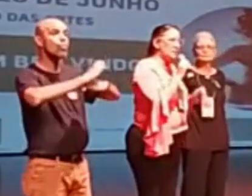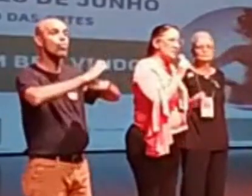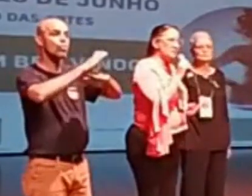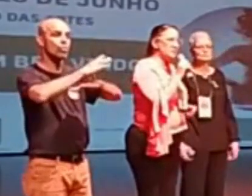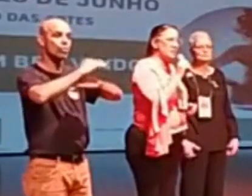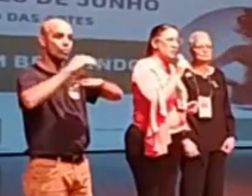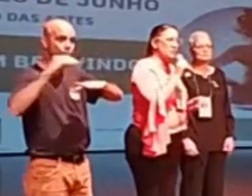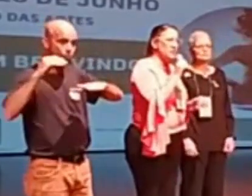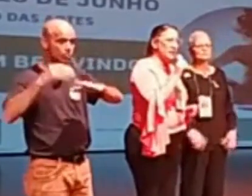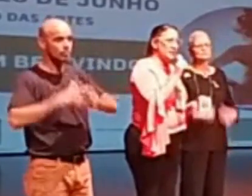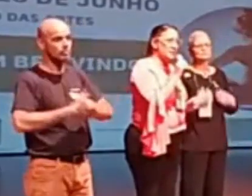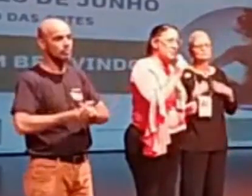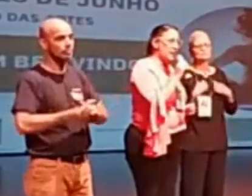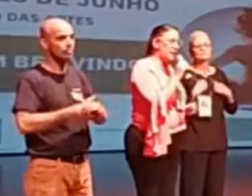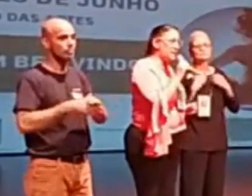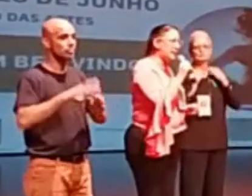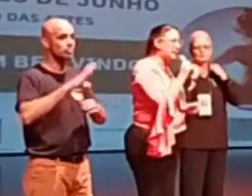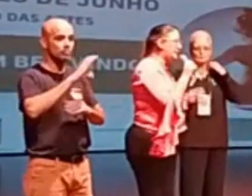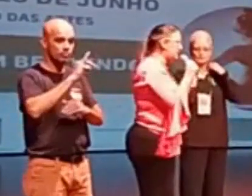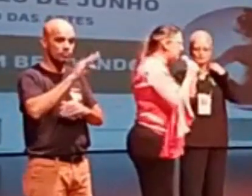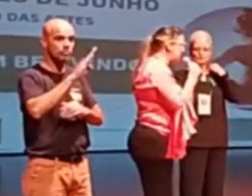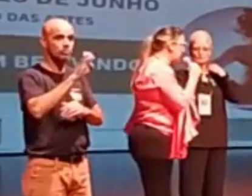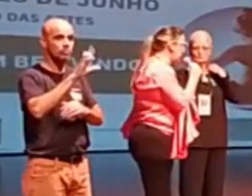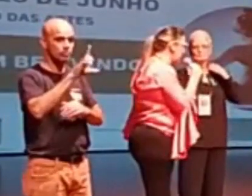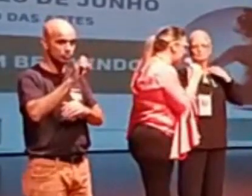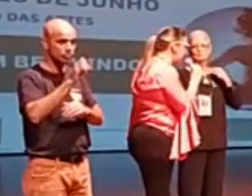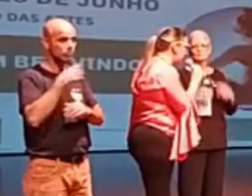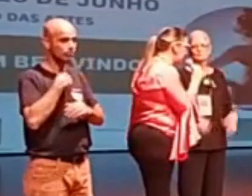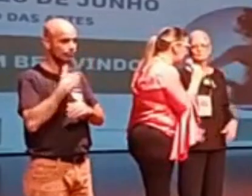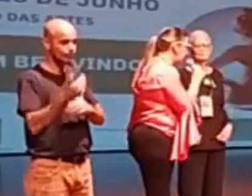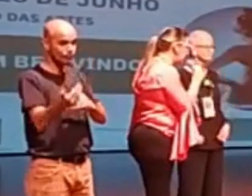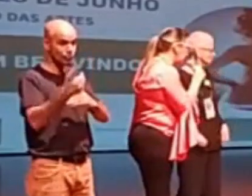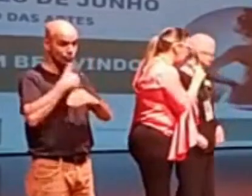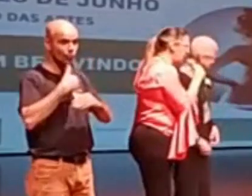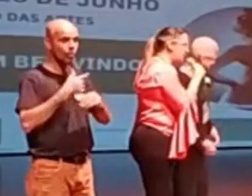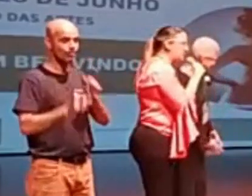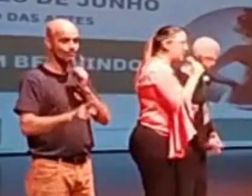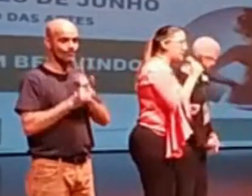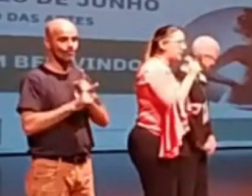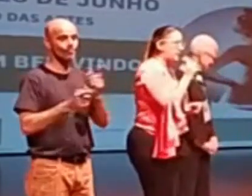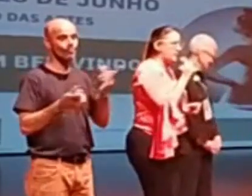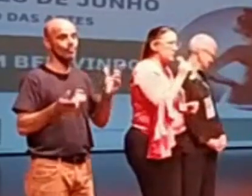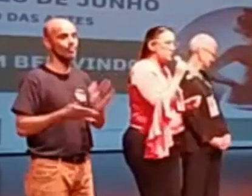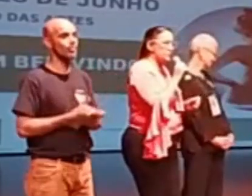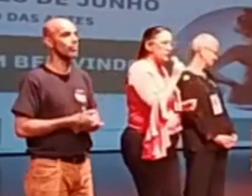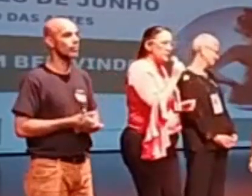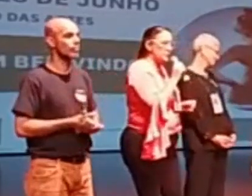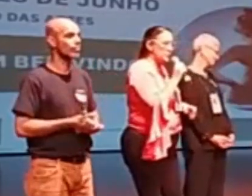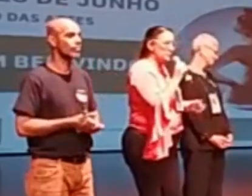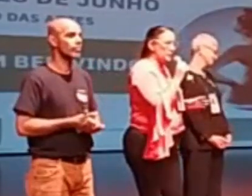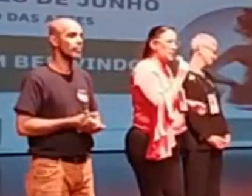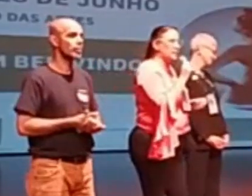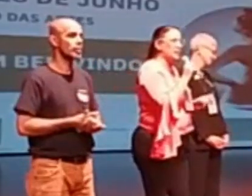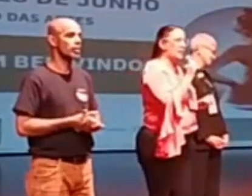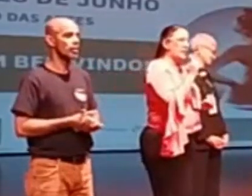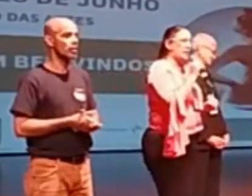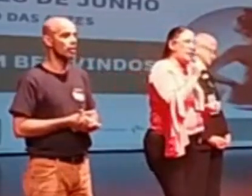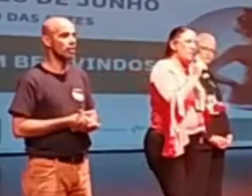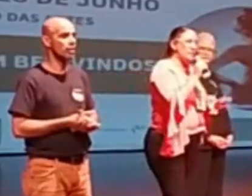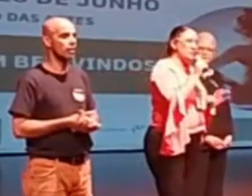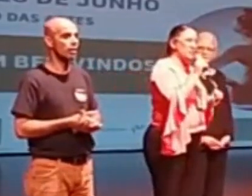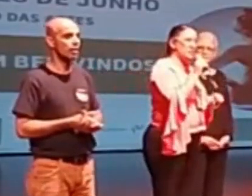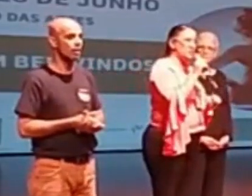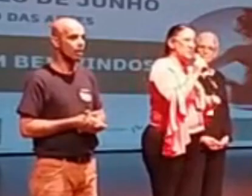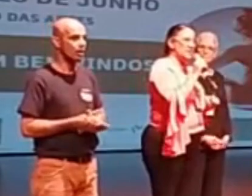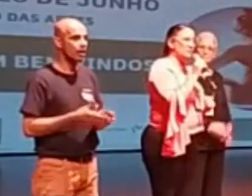e, através da conselheira Cibele, ela caiu no meu gabinete, né? E a gente teve,